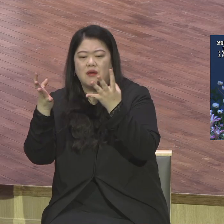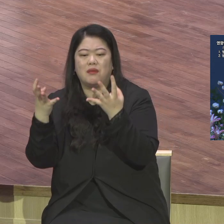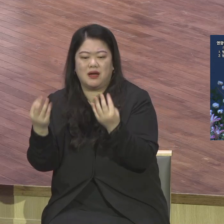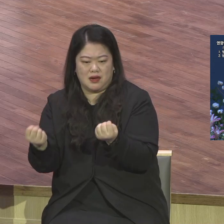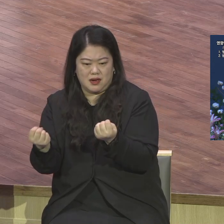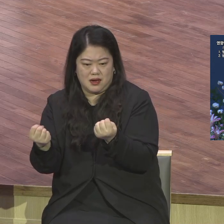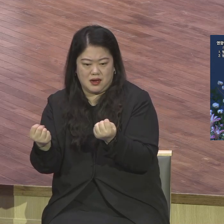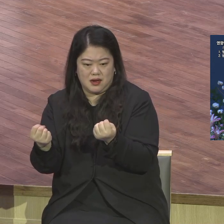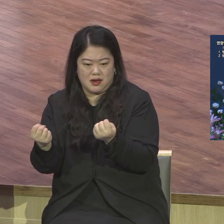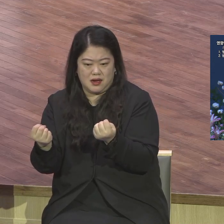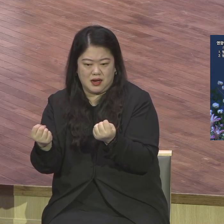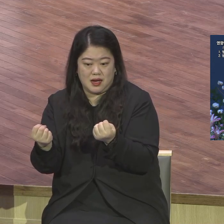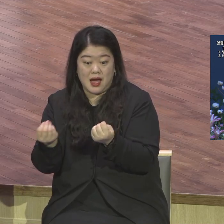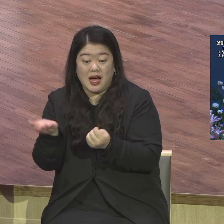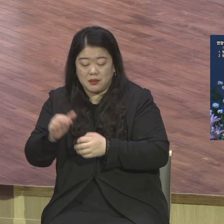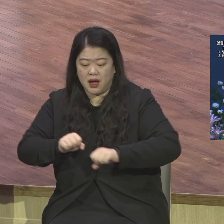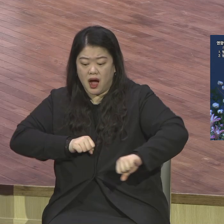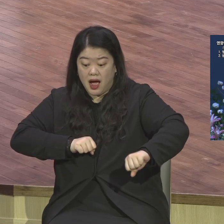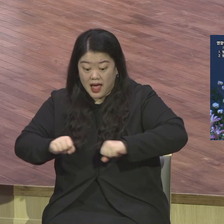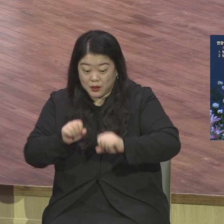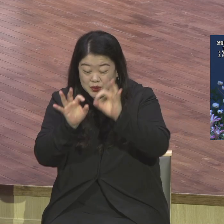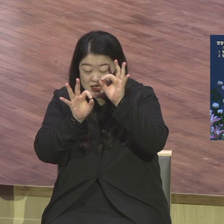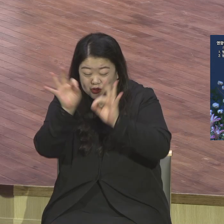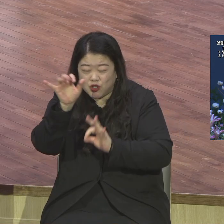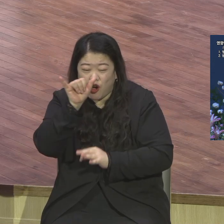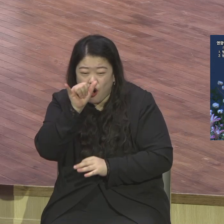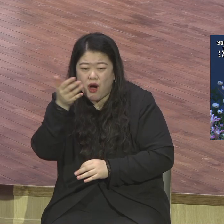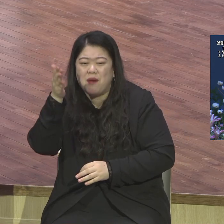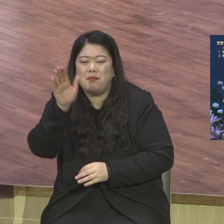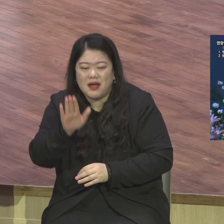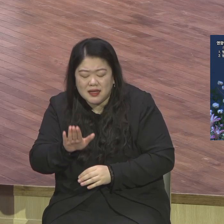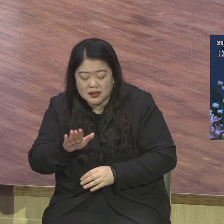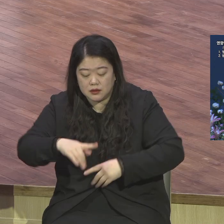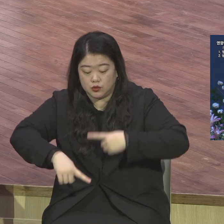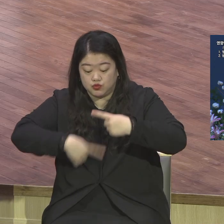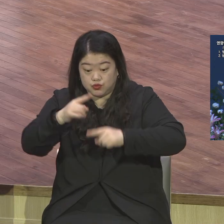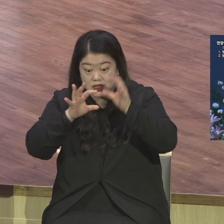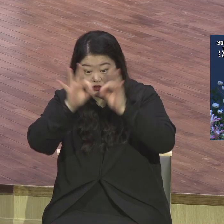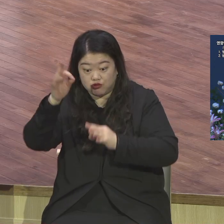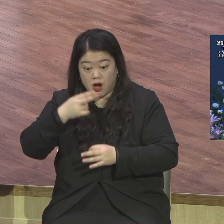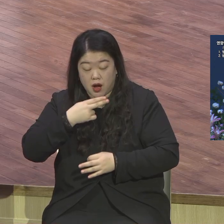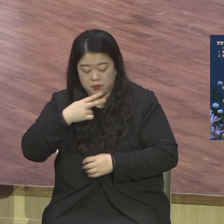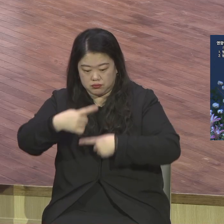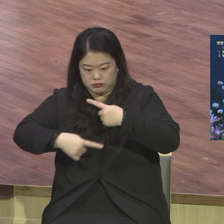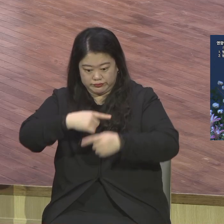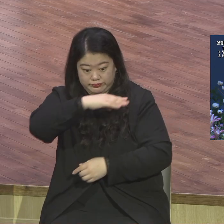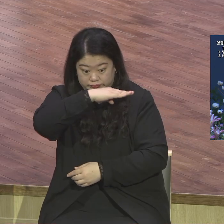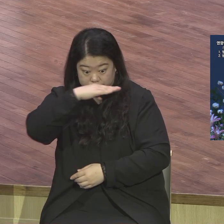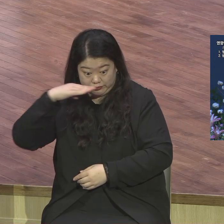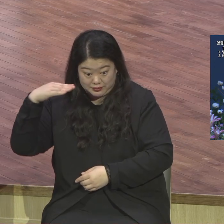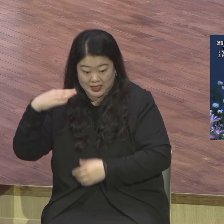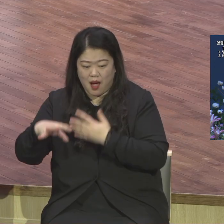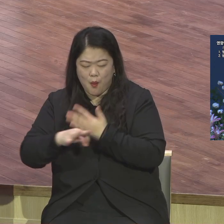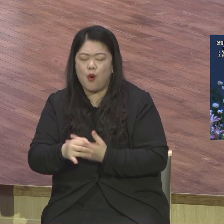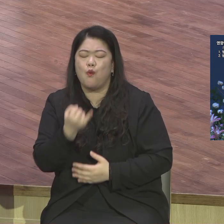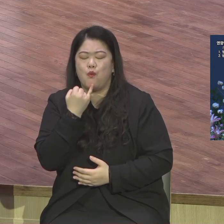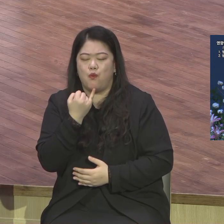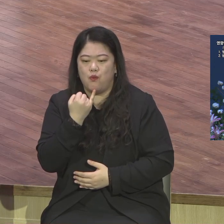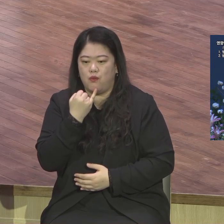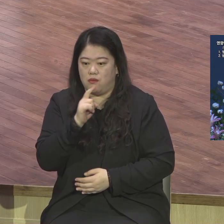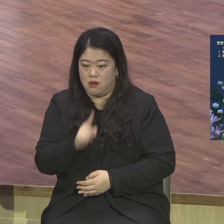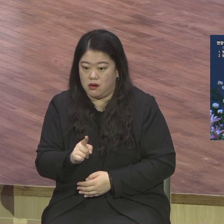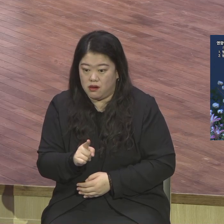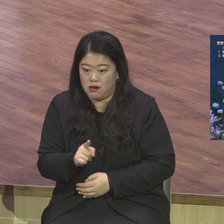실수가 없으면 온전한 사람이라 그랬어. 말에 실수가 없어. 이 말의 중요성과 이 말에 대한